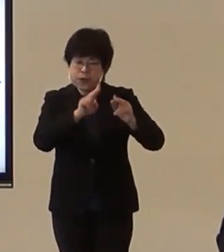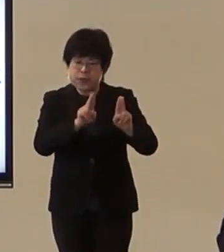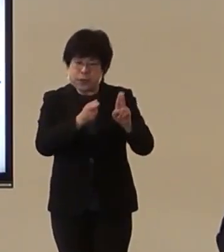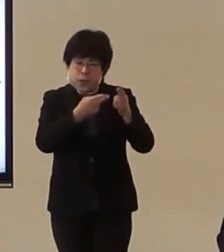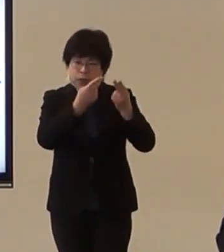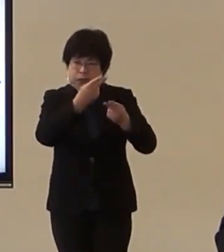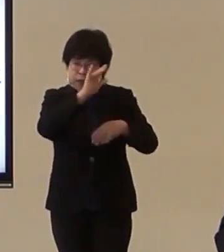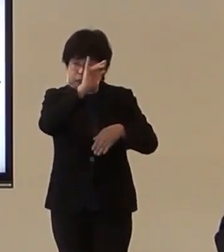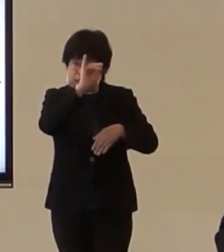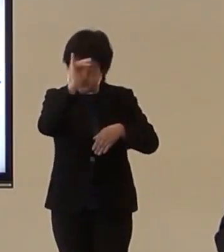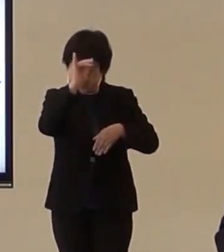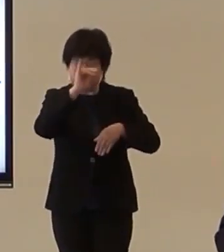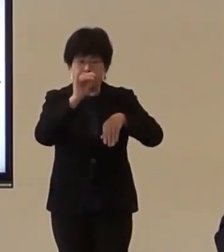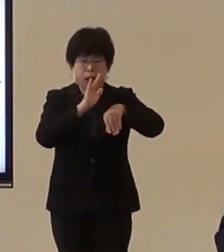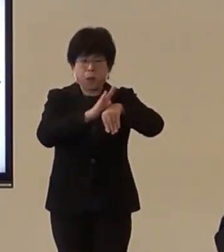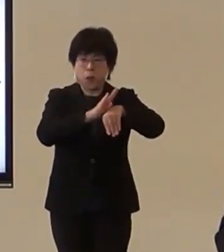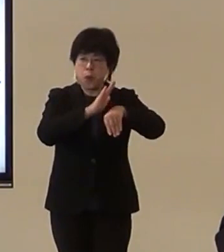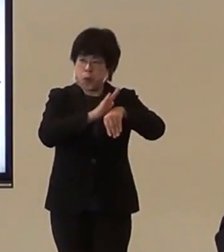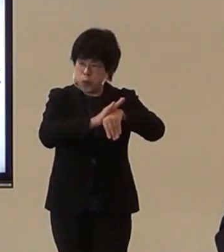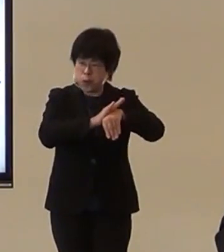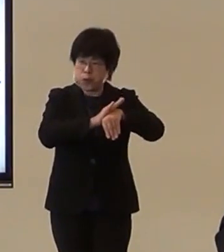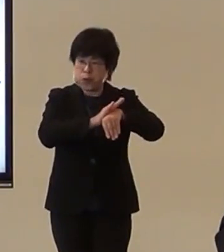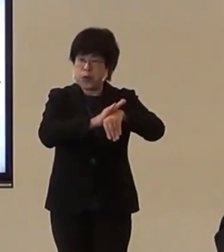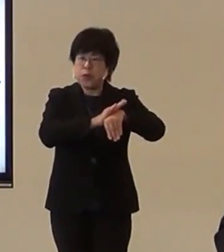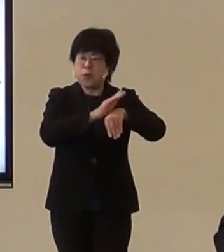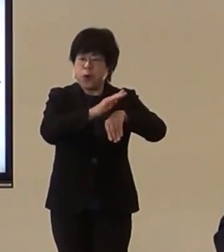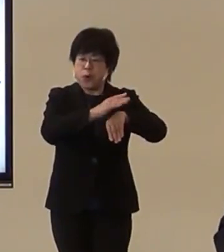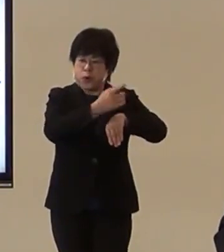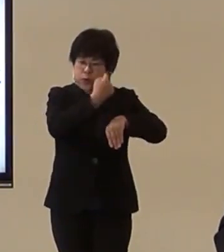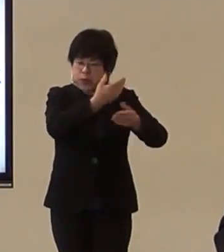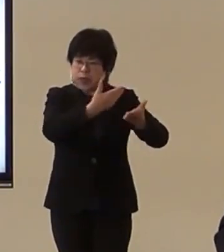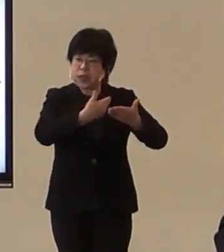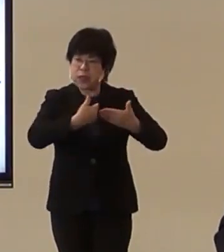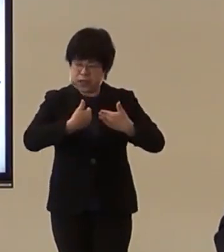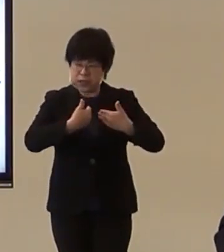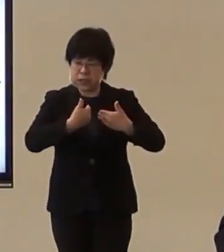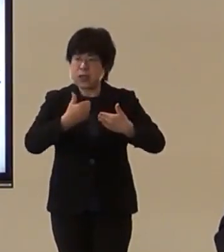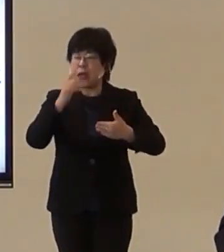ウを、ぜひ、甲府で、甲府モデル、甲府スタイルとして